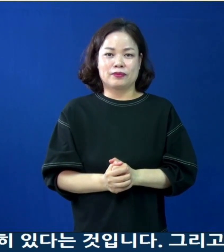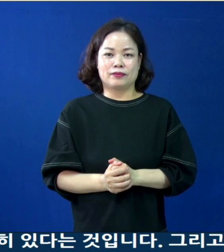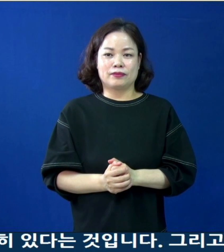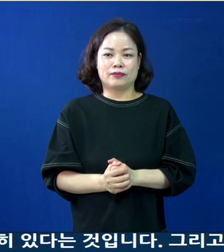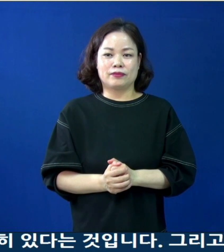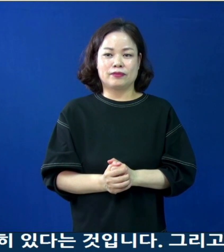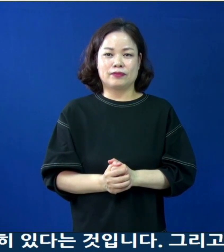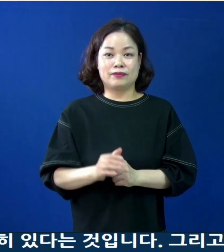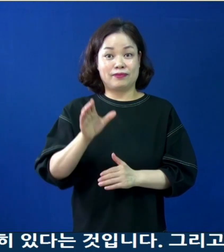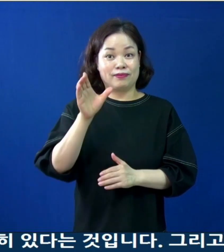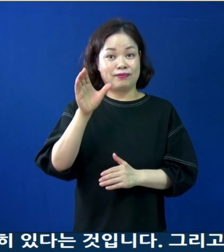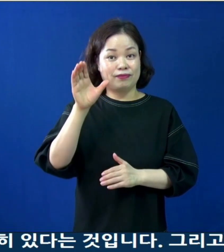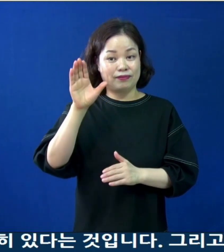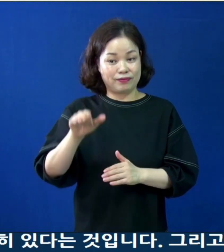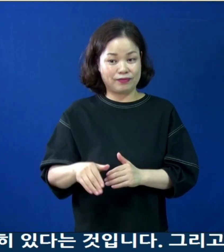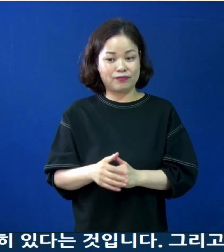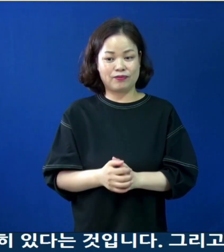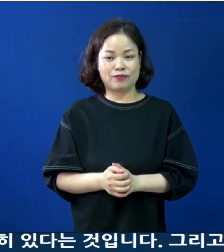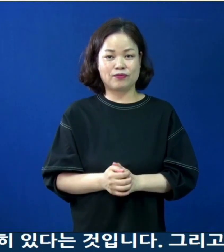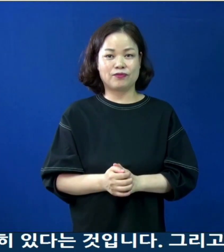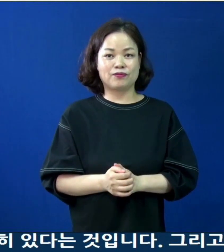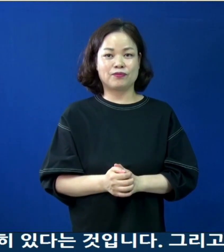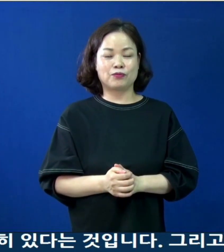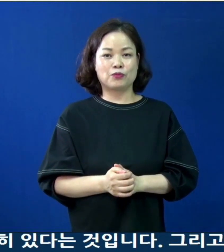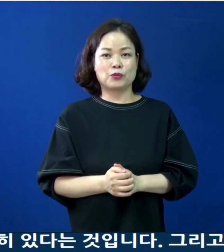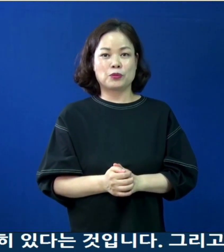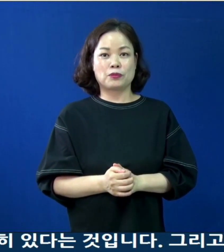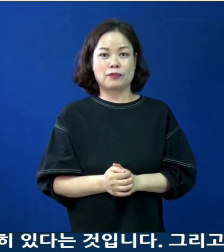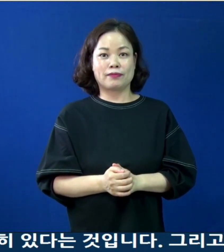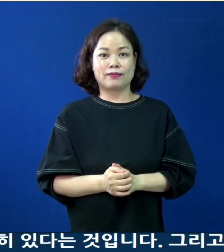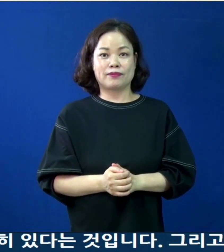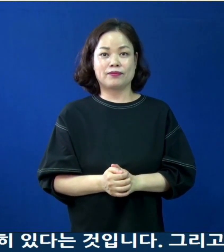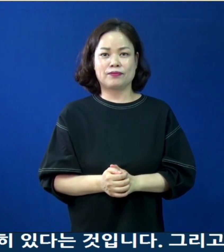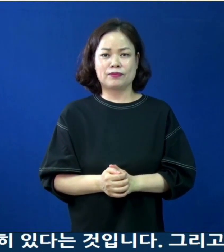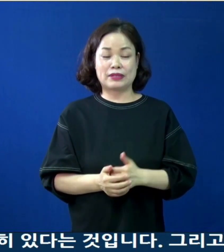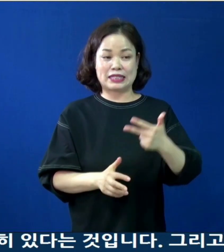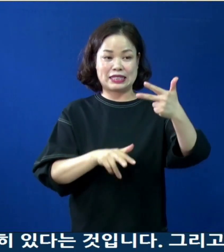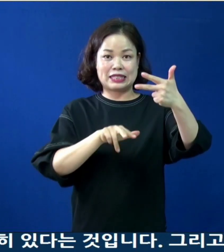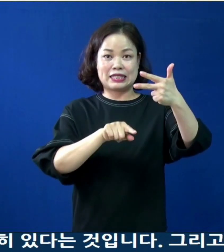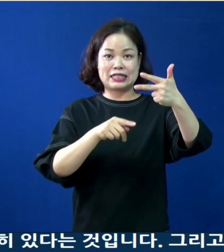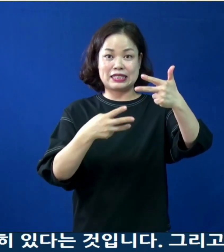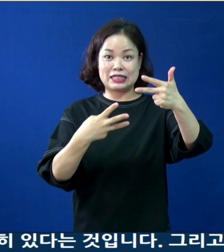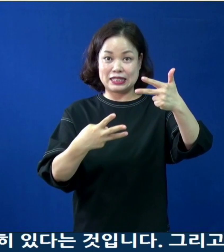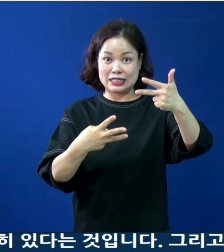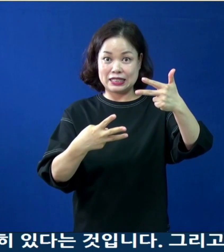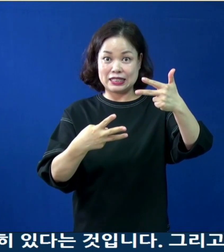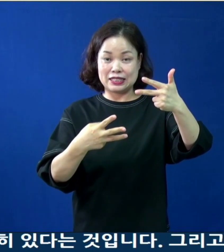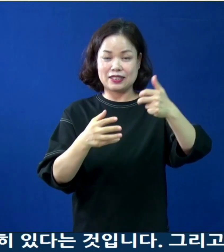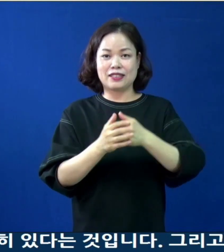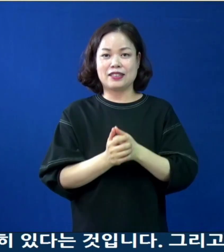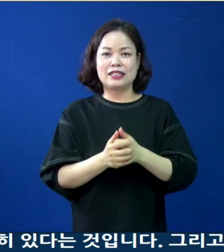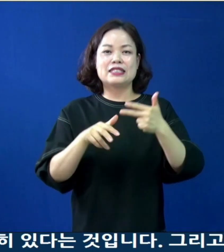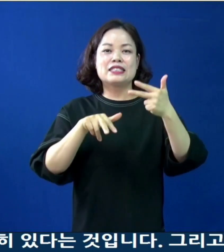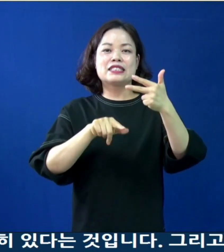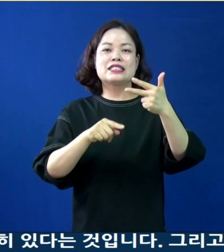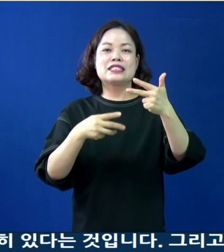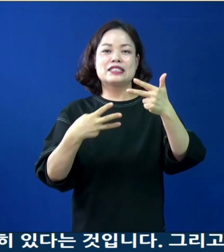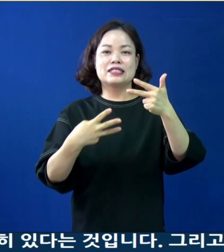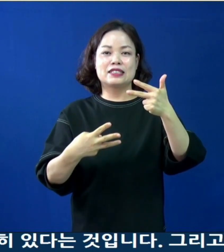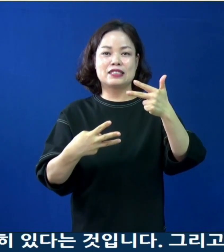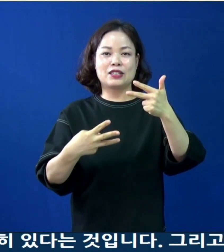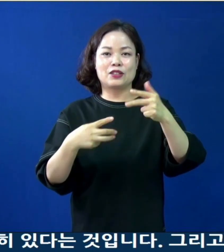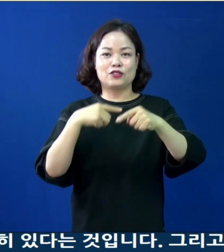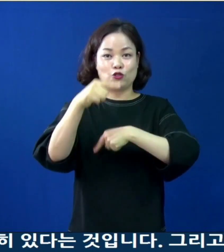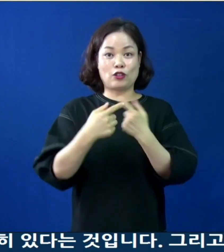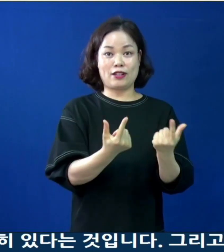자리 이제 지도 내려주시면 7절 보십시다. 7절 같이 한번